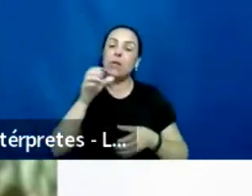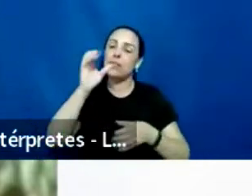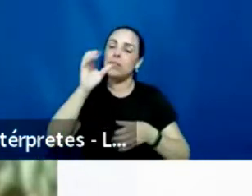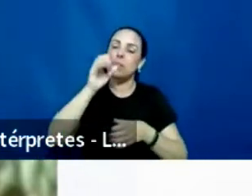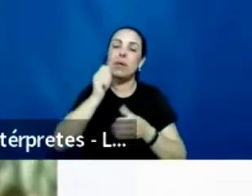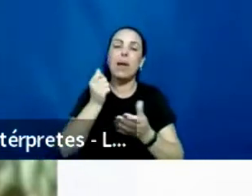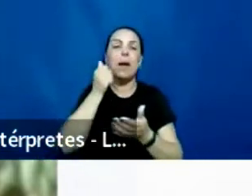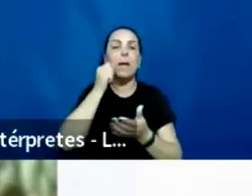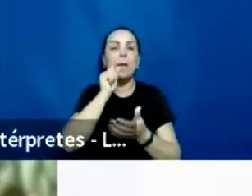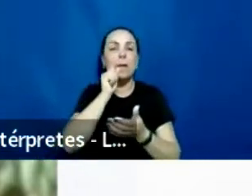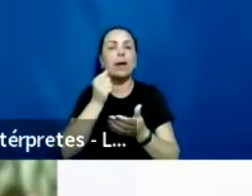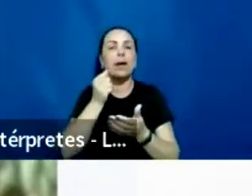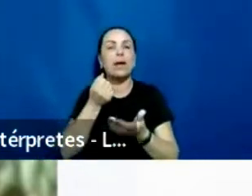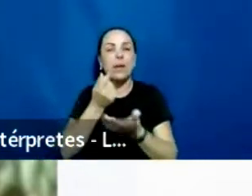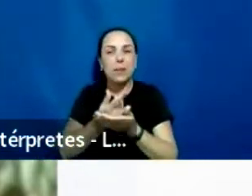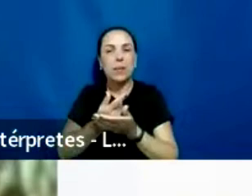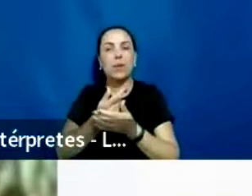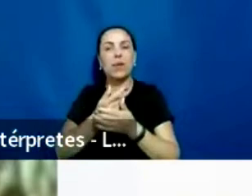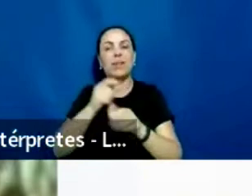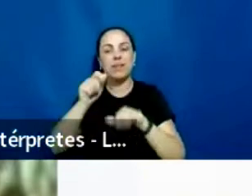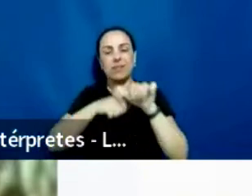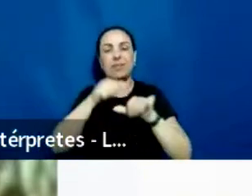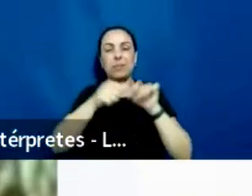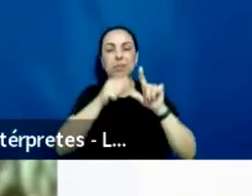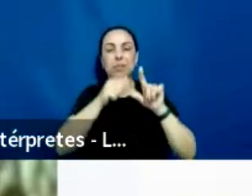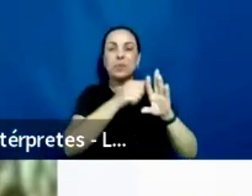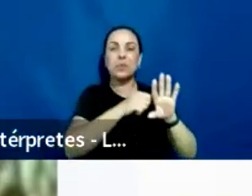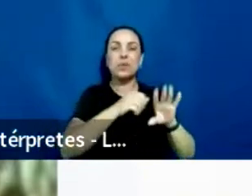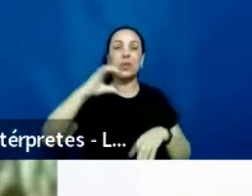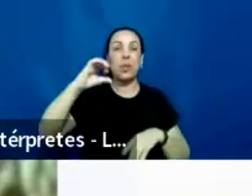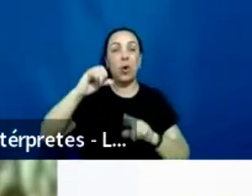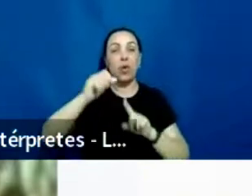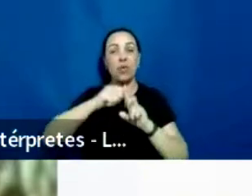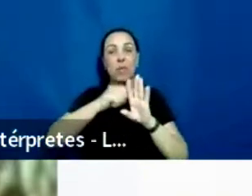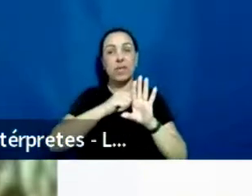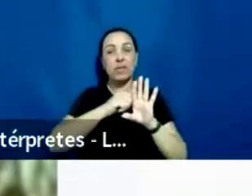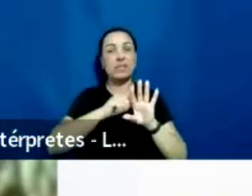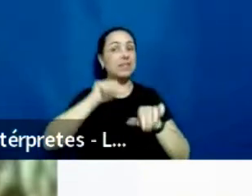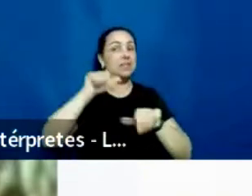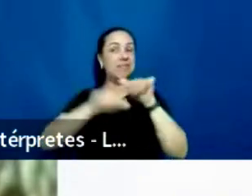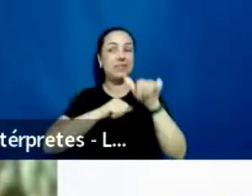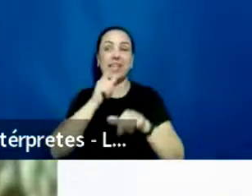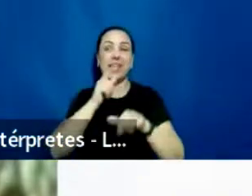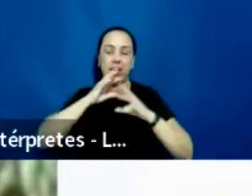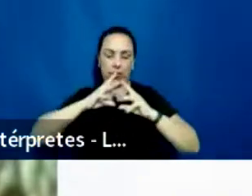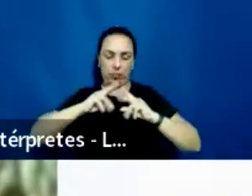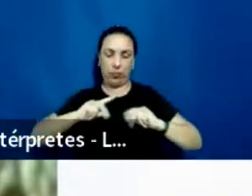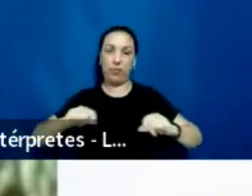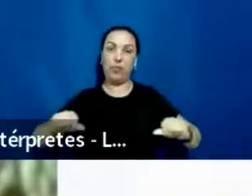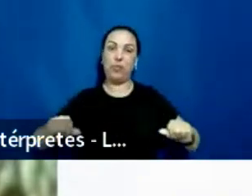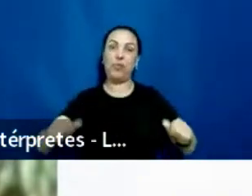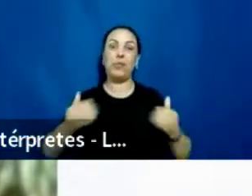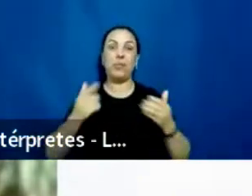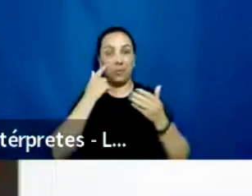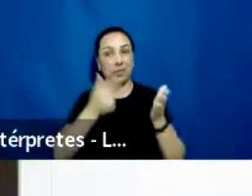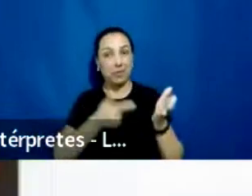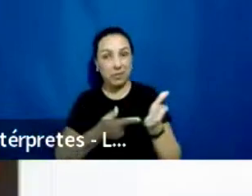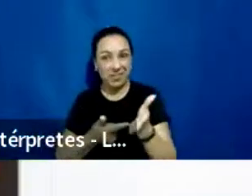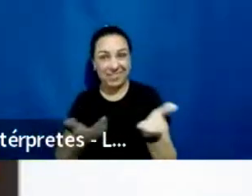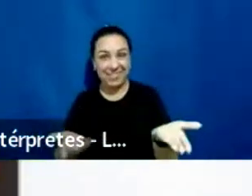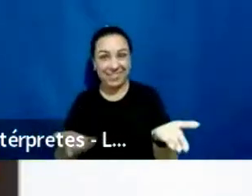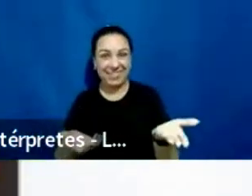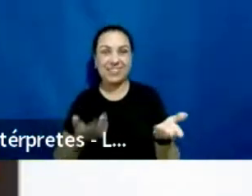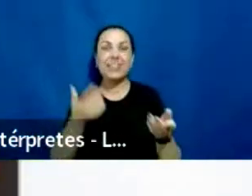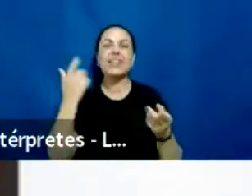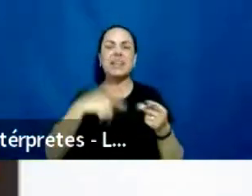ela, e olha o corpinho dela, que maravilha como ficou após ela fazer o uso do nosso projeto. Também